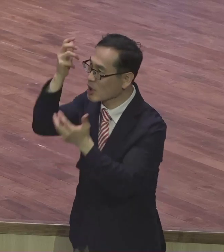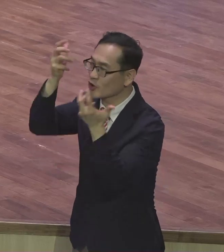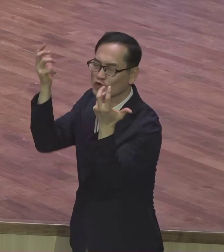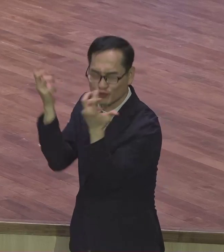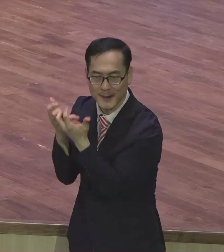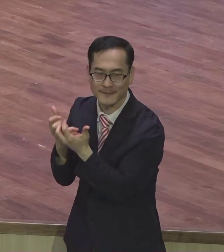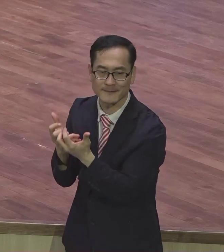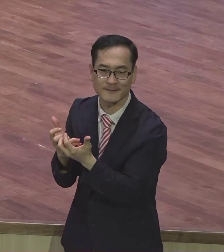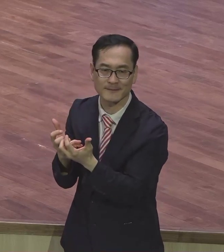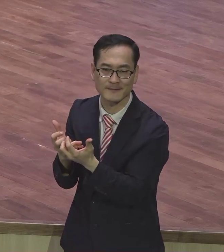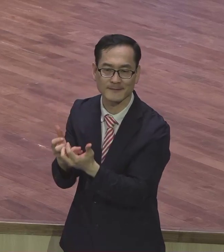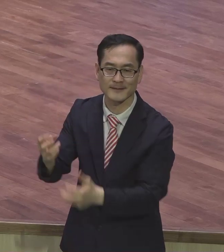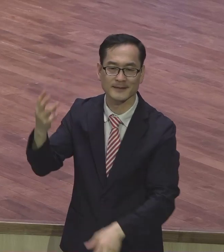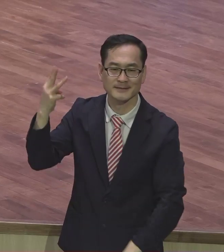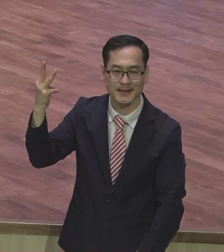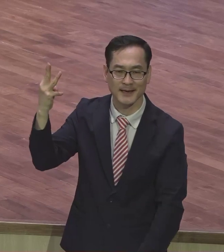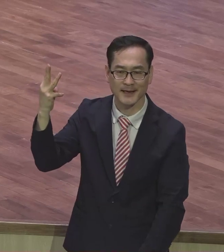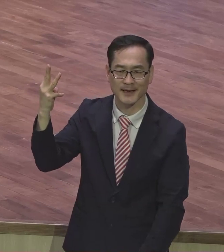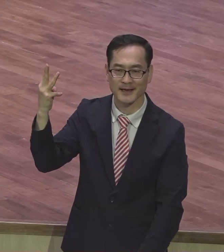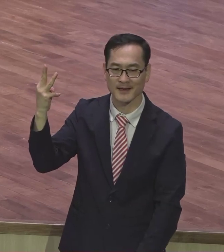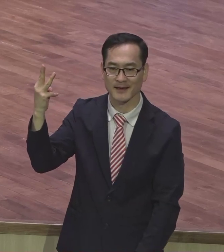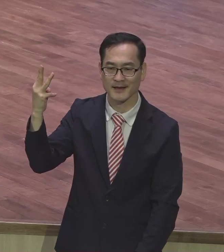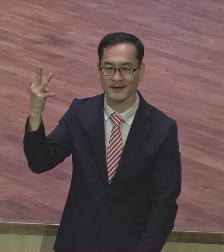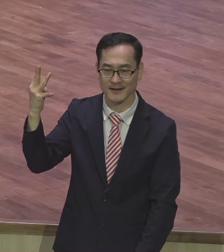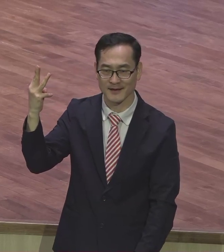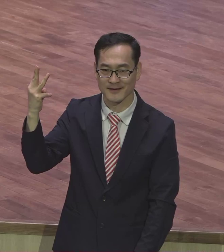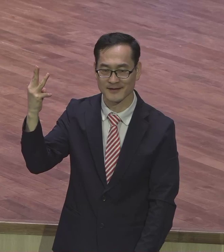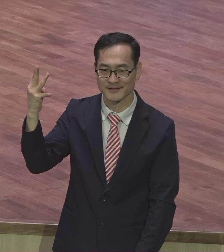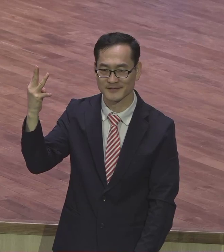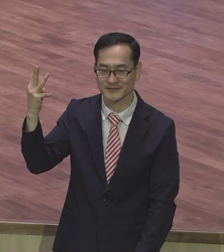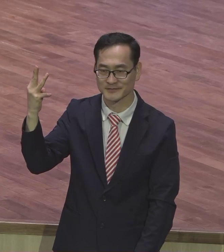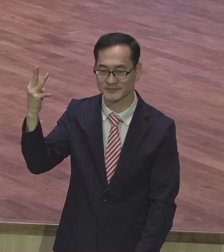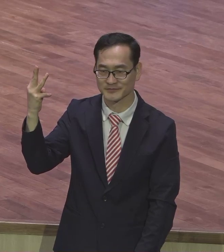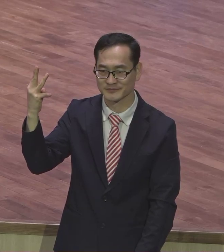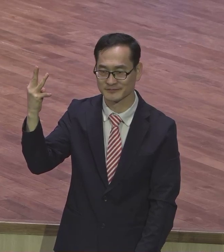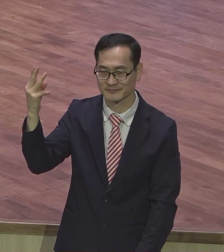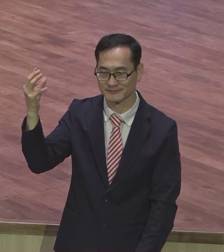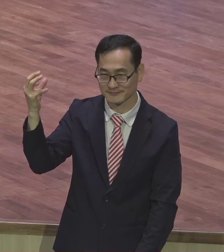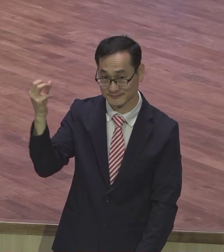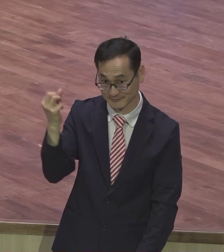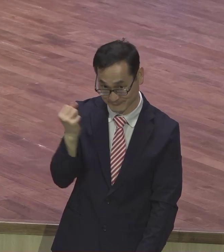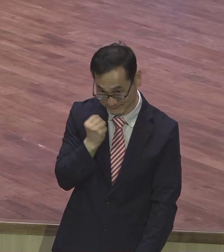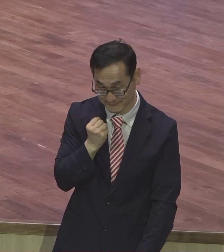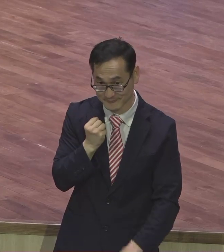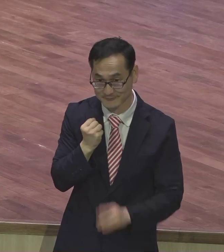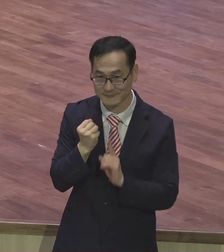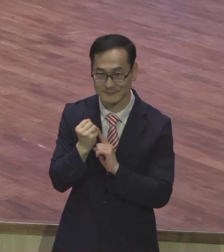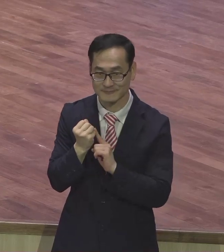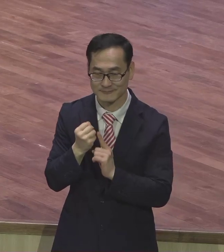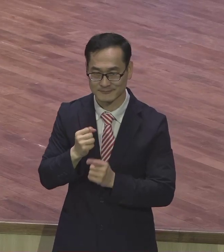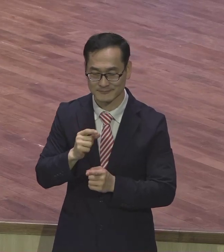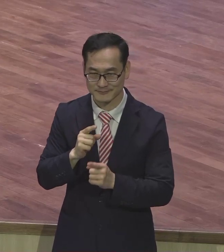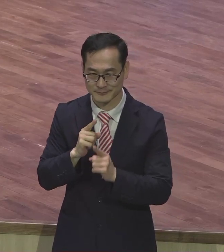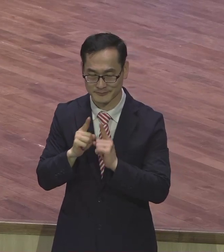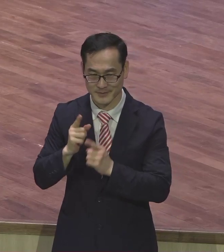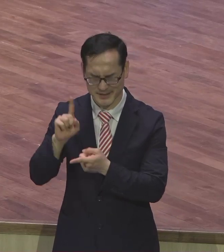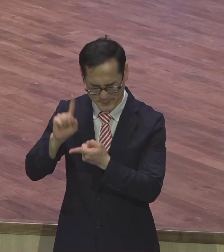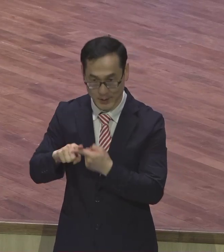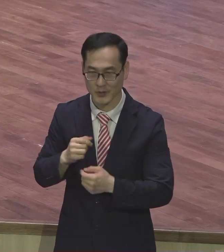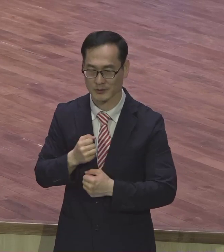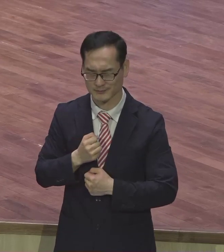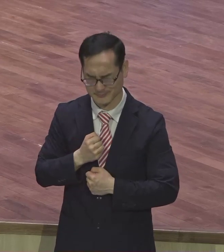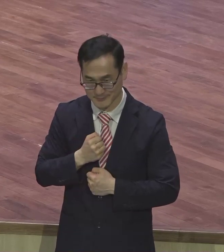그 삼오직이 내 은약의 삶이 되어야 돼 삼오직이 내 은약의 삶이 이렇게 써 24로 집중하라